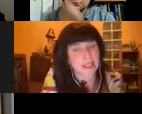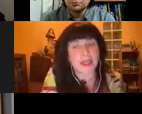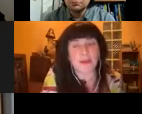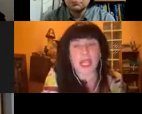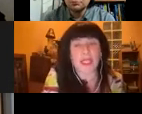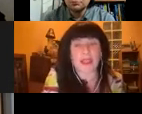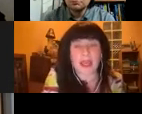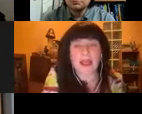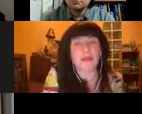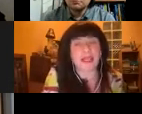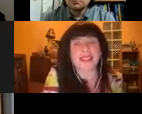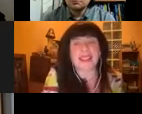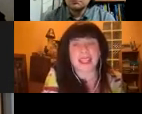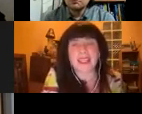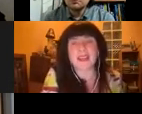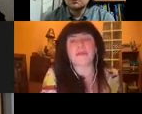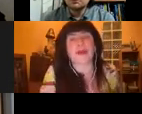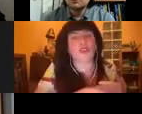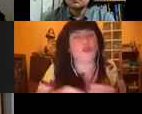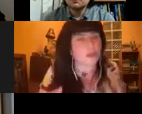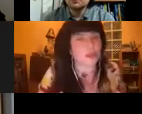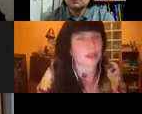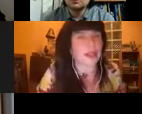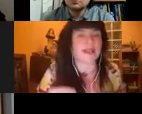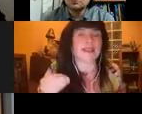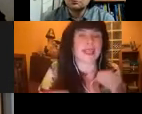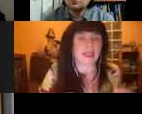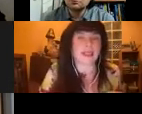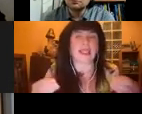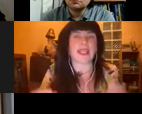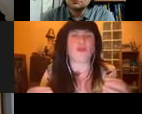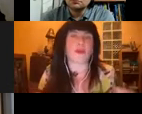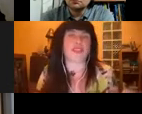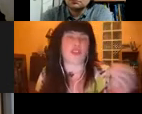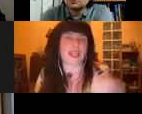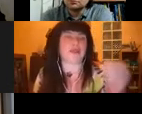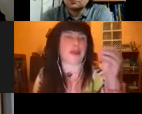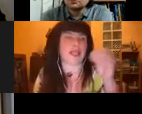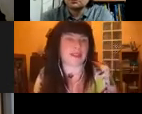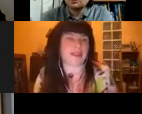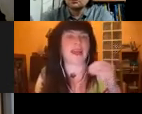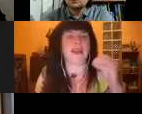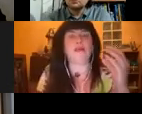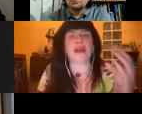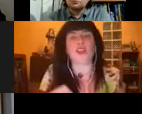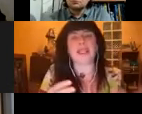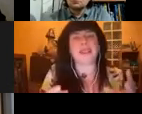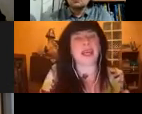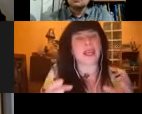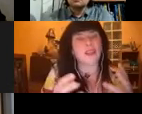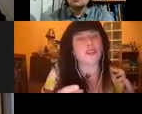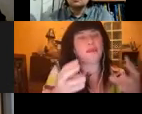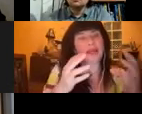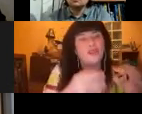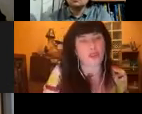que el sistema de modalidad parece tener mayor uso en enseñantes que tienen una mayor experiencia, mayor cantidad